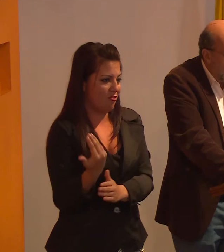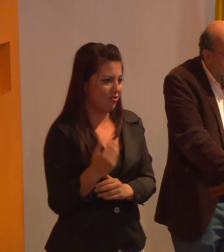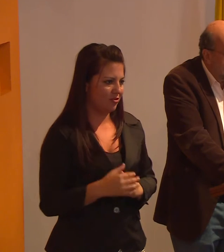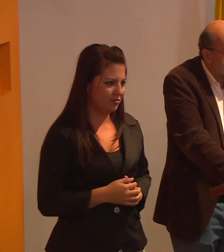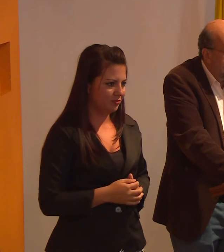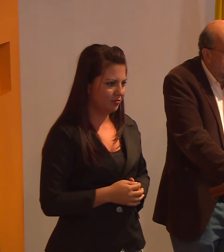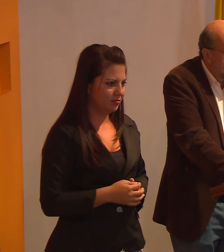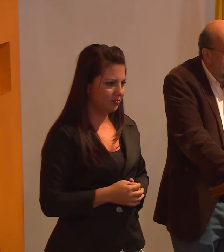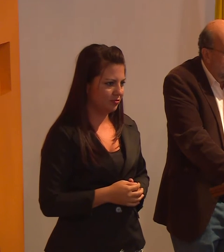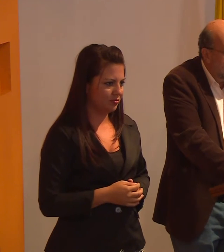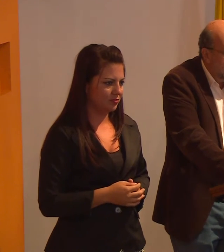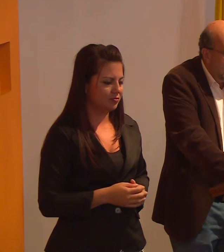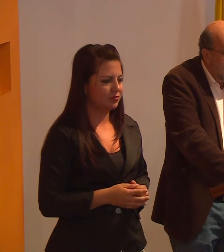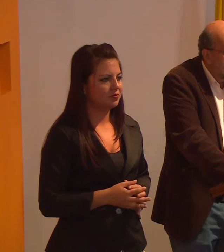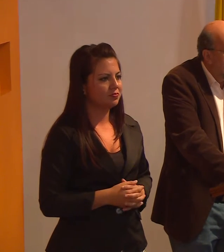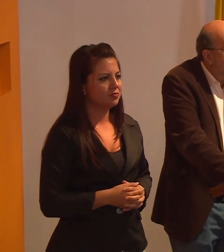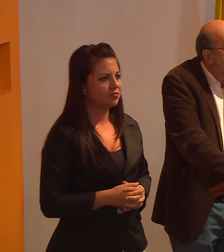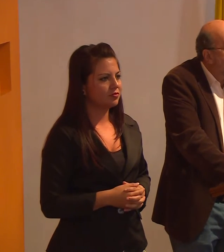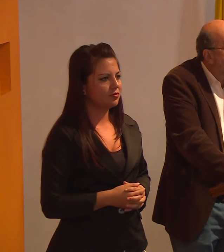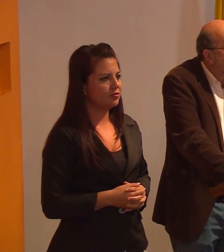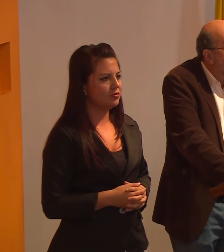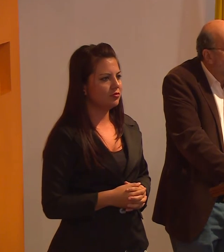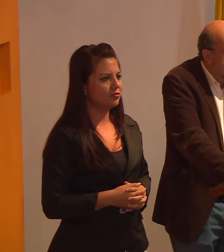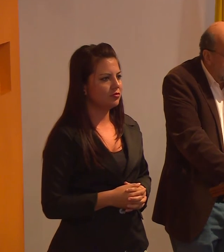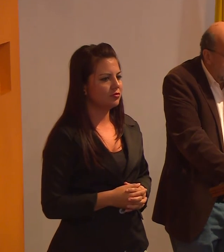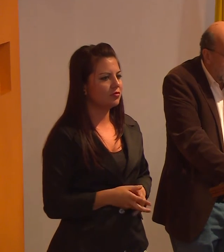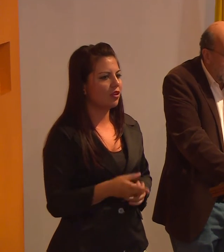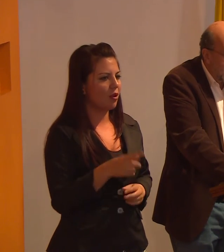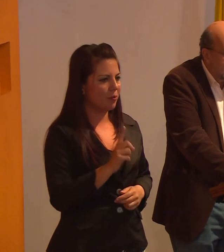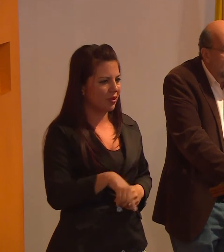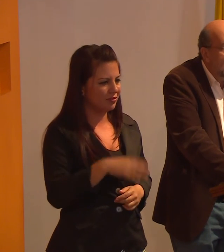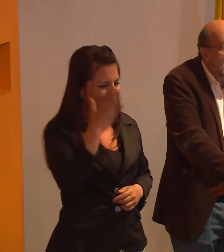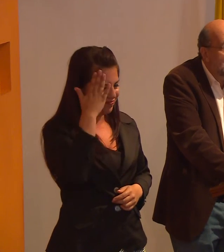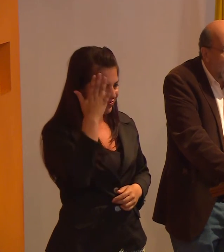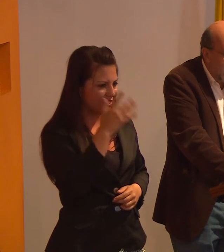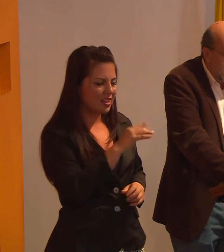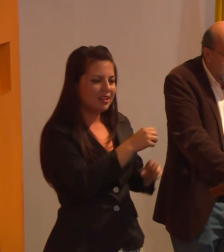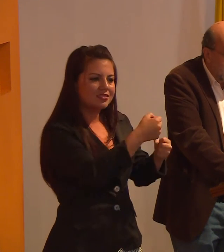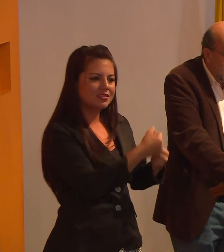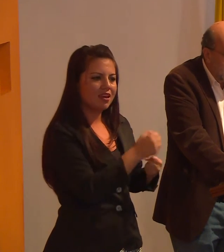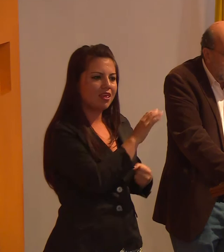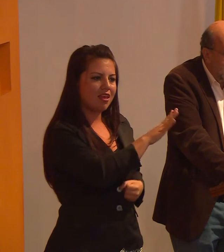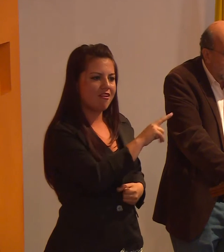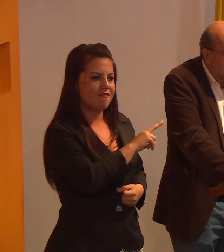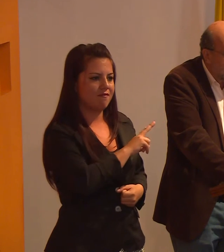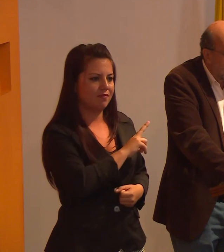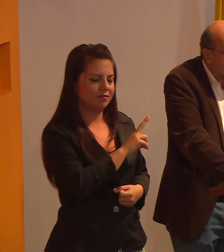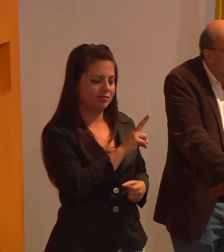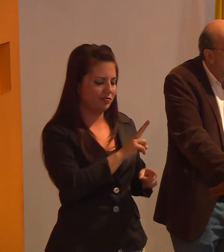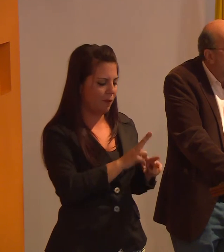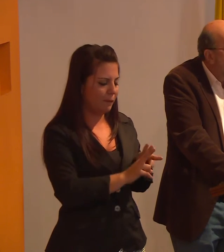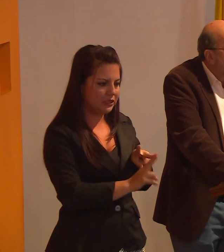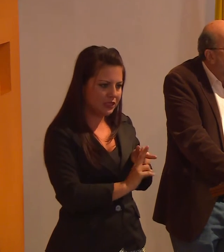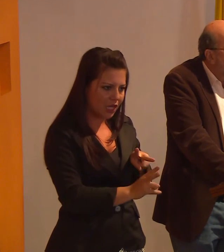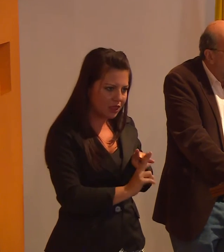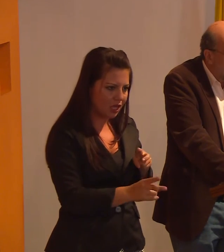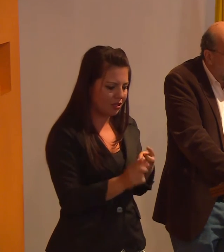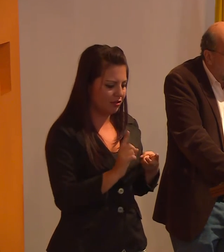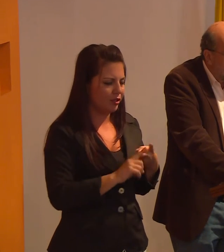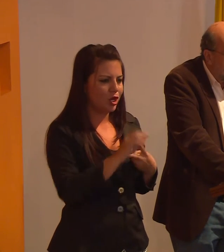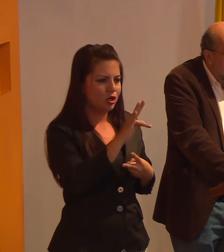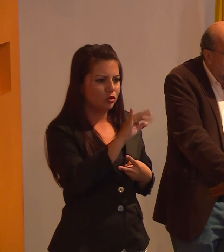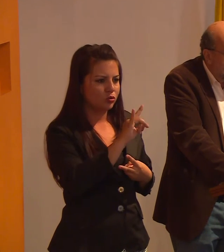Daremos al servicio las sedes de Villeta, Tulipanes y Siete Cueros que